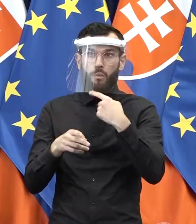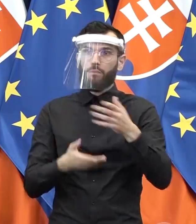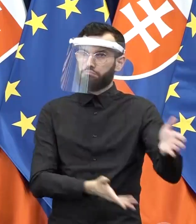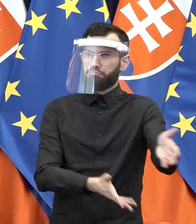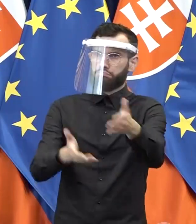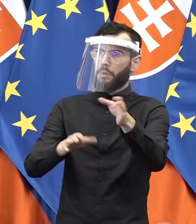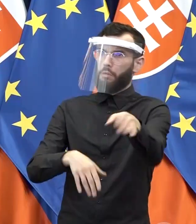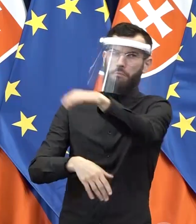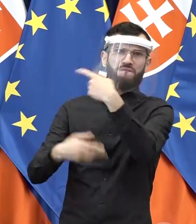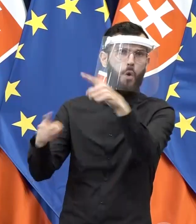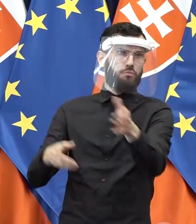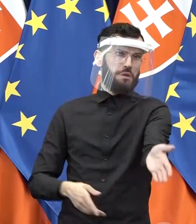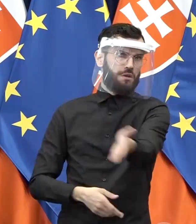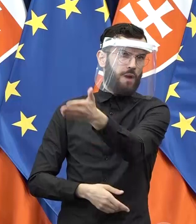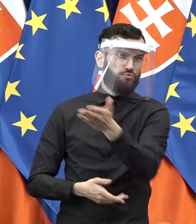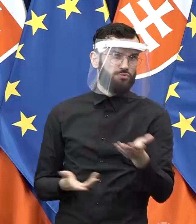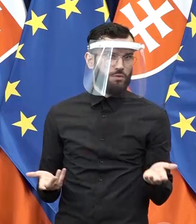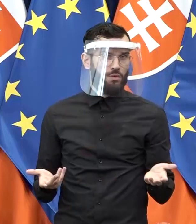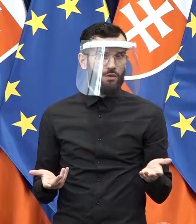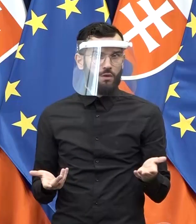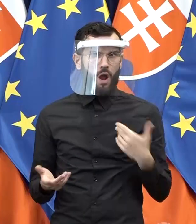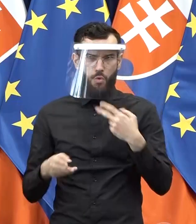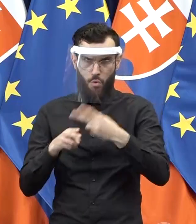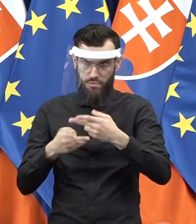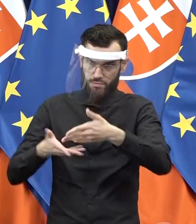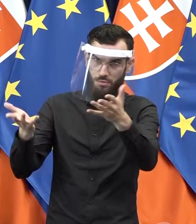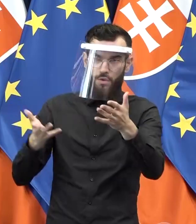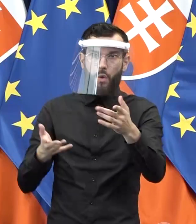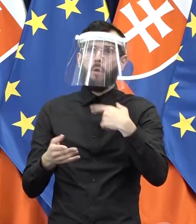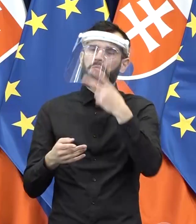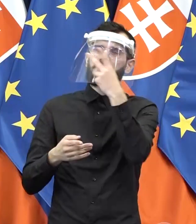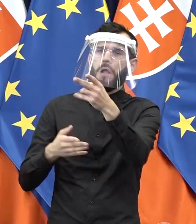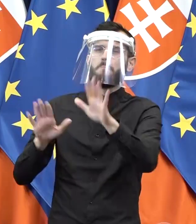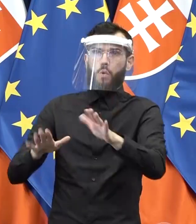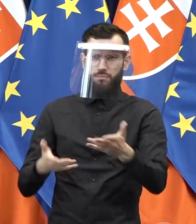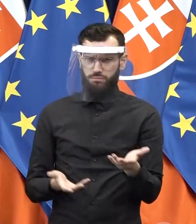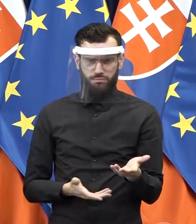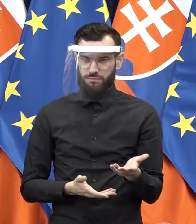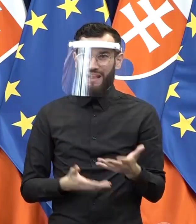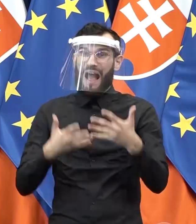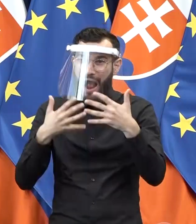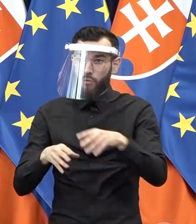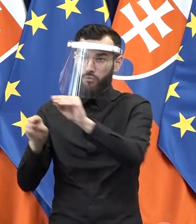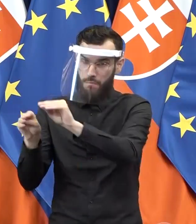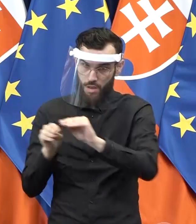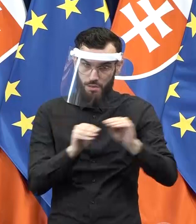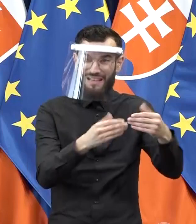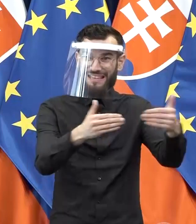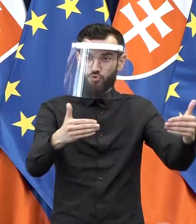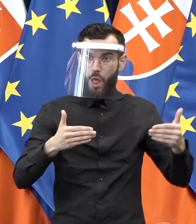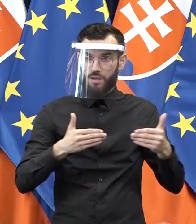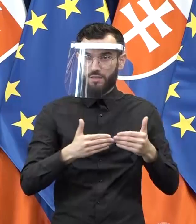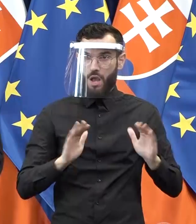pohodených si chodí po ulici a niekto ho nakazí, lebo však nemá príznaky. Automaticky on je izolovaný.